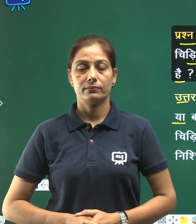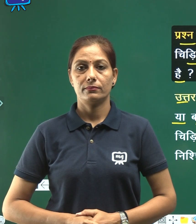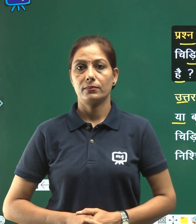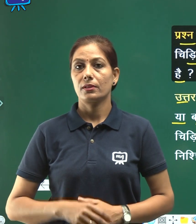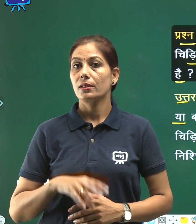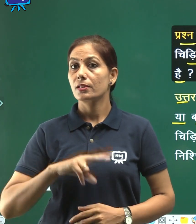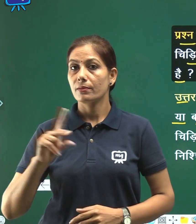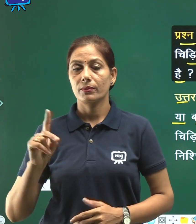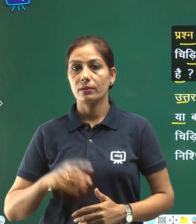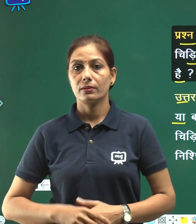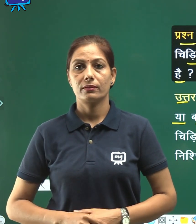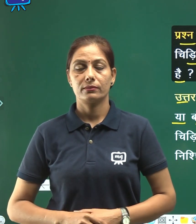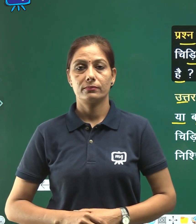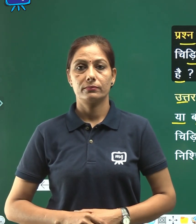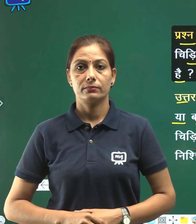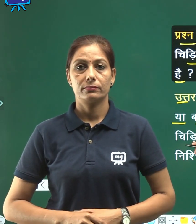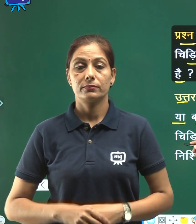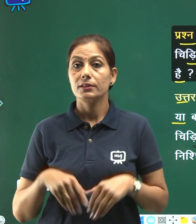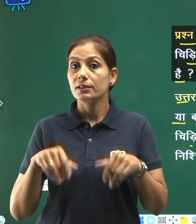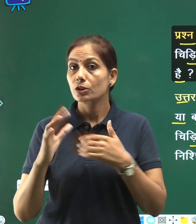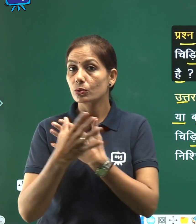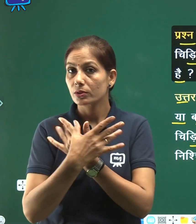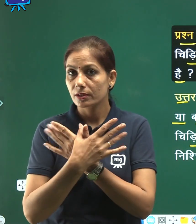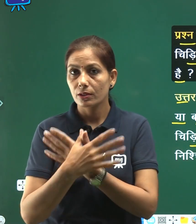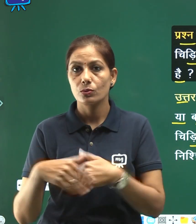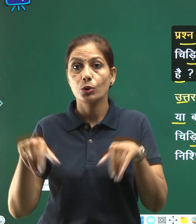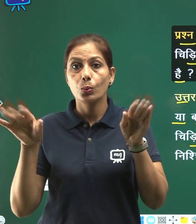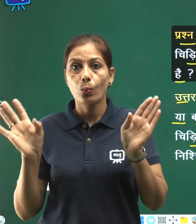जबकि चिड़िया की उड़ान